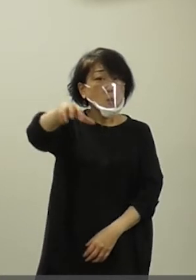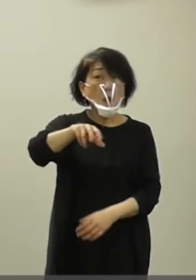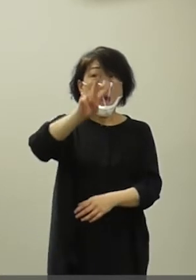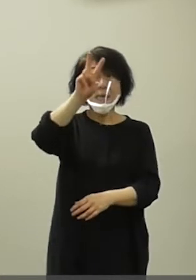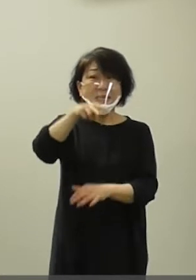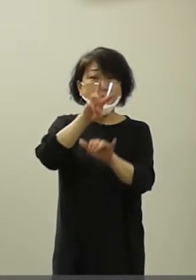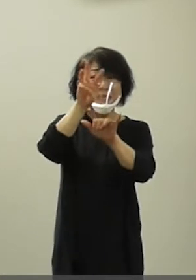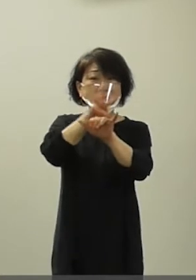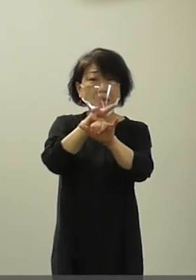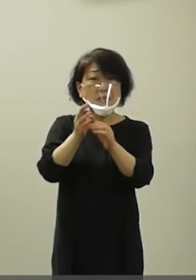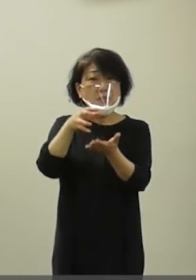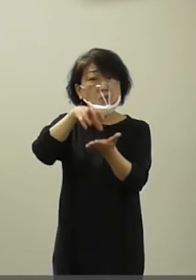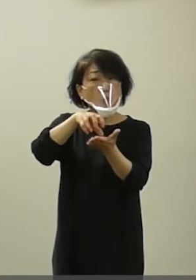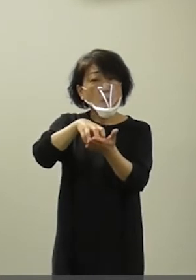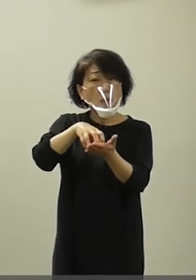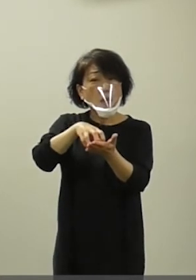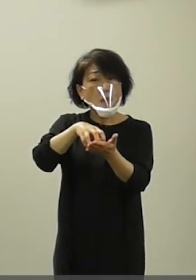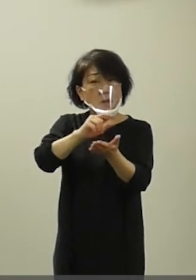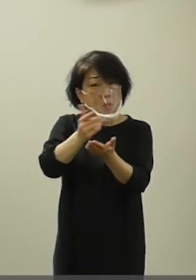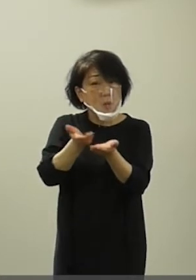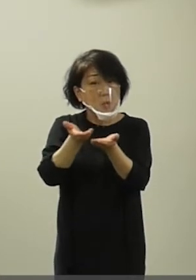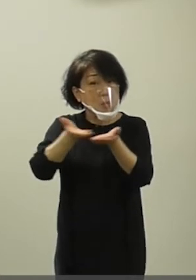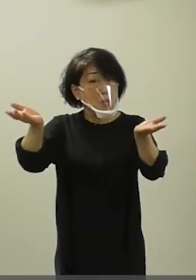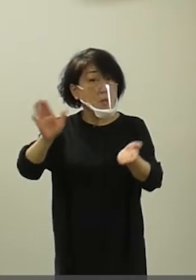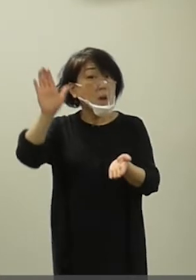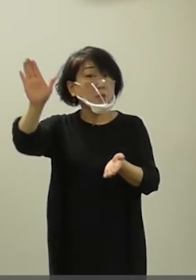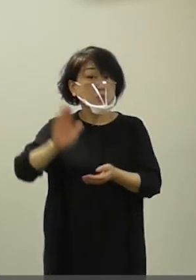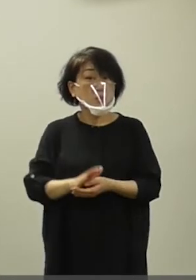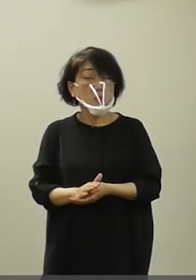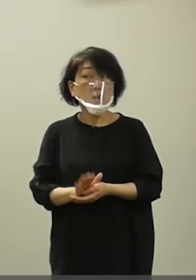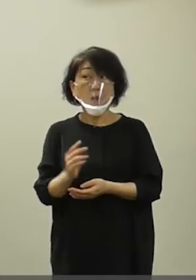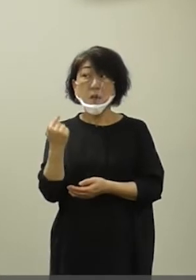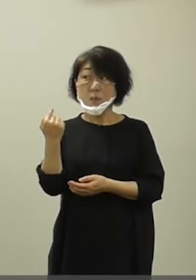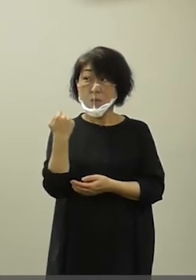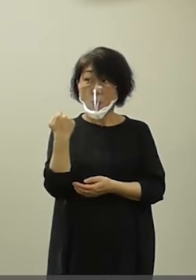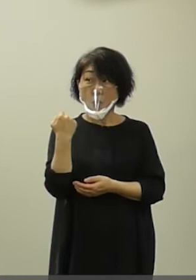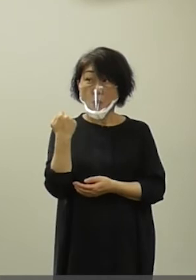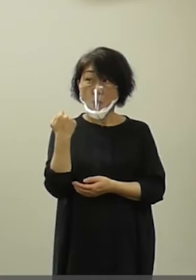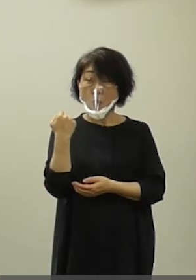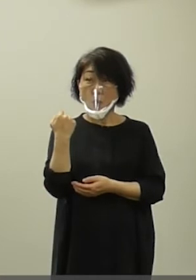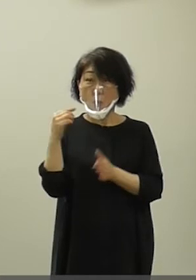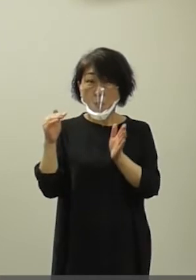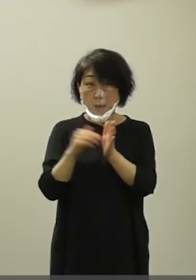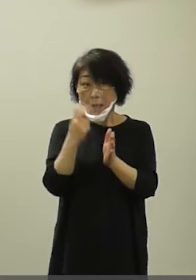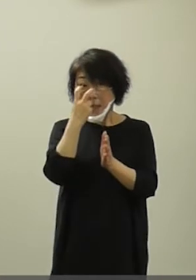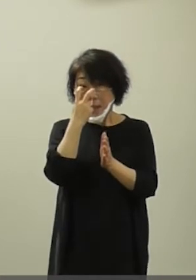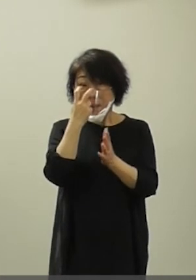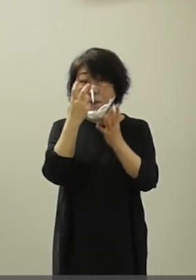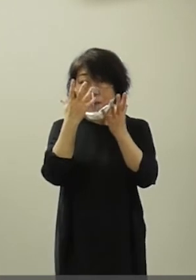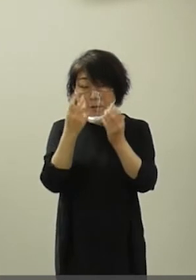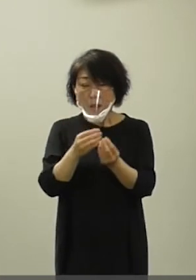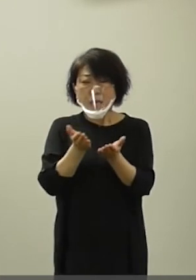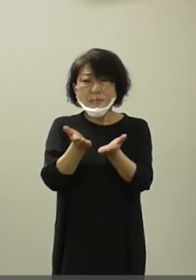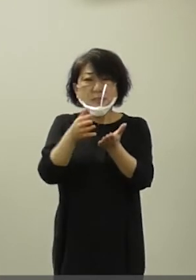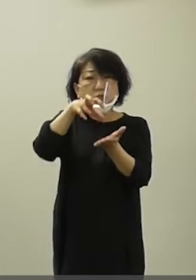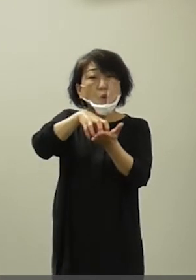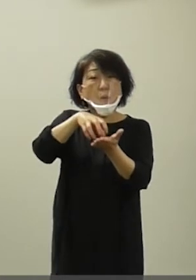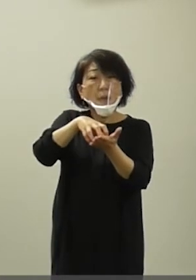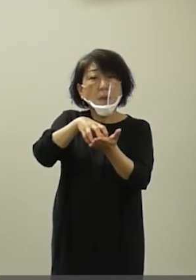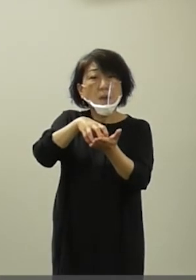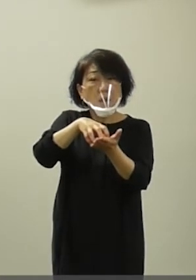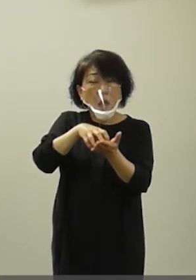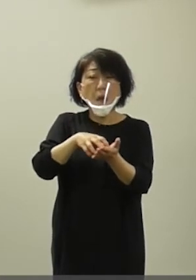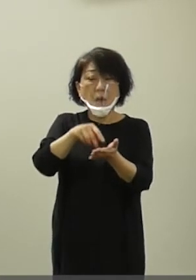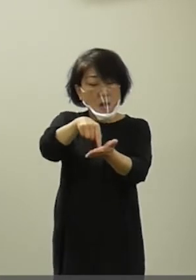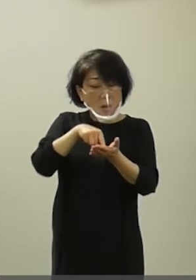発行等の避難もいて津軽室は100実確認車道路実際省は0件ですあの保険等